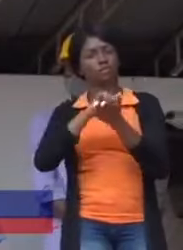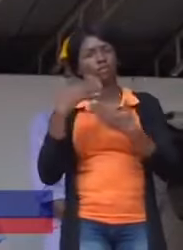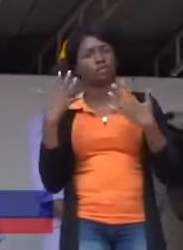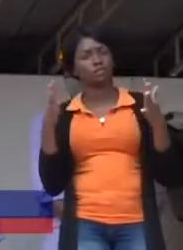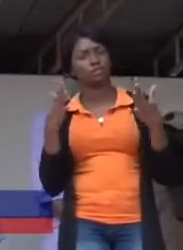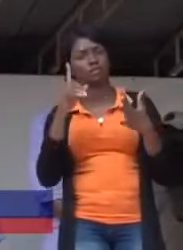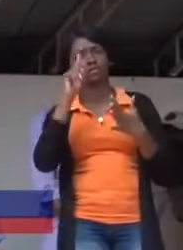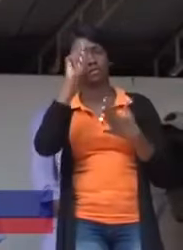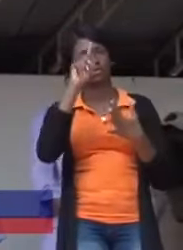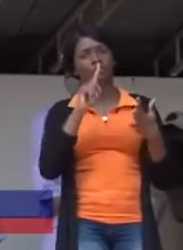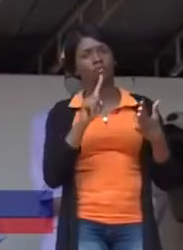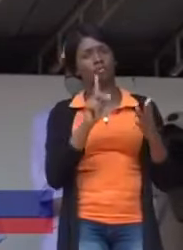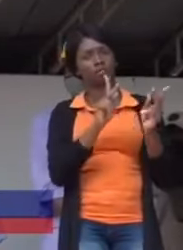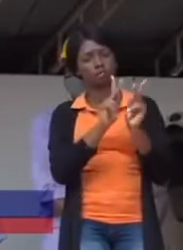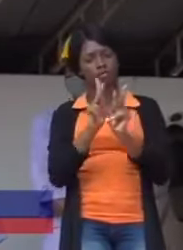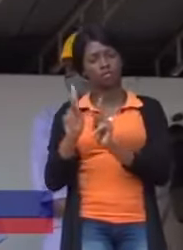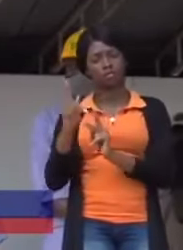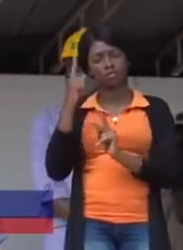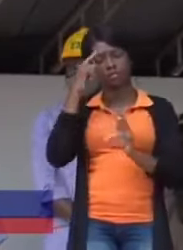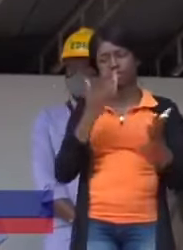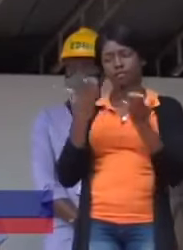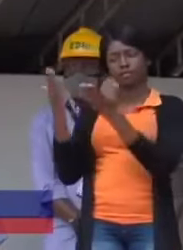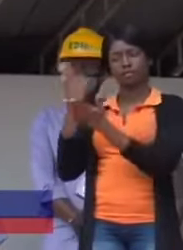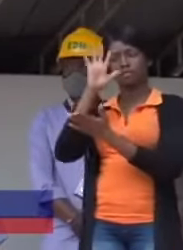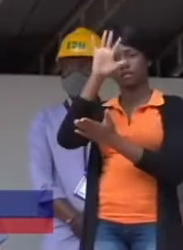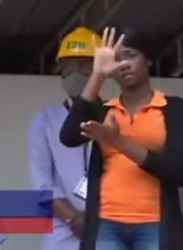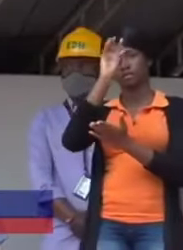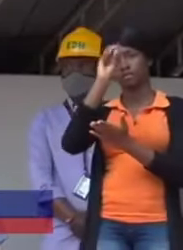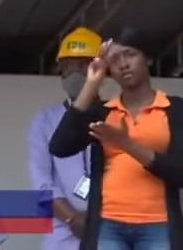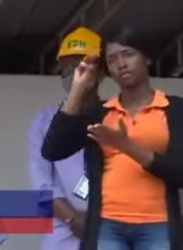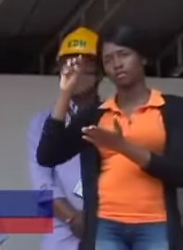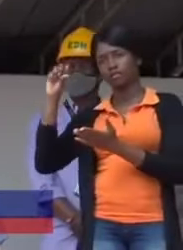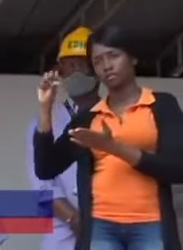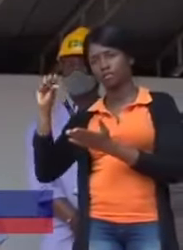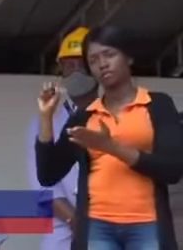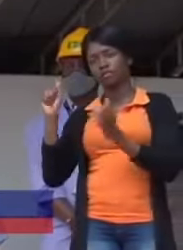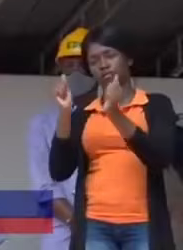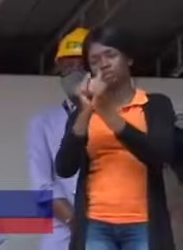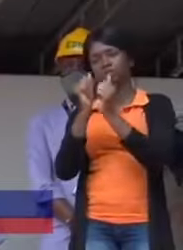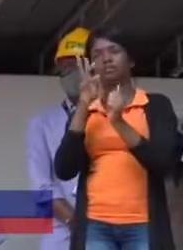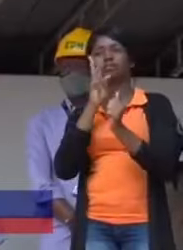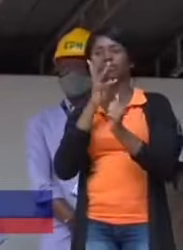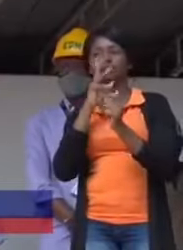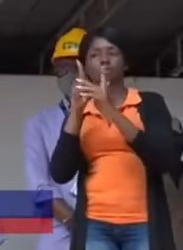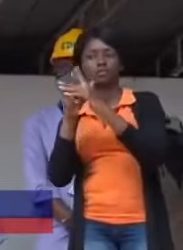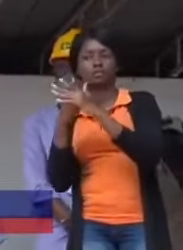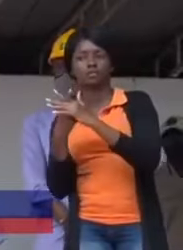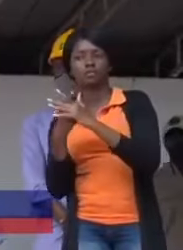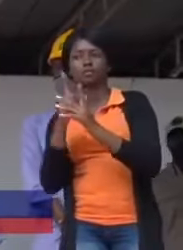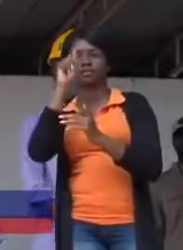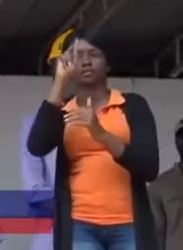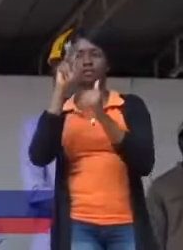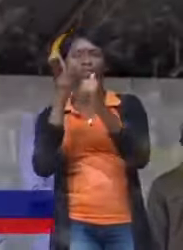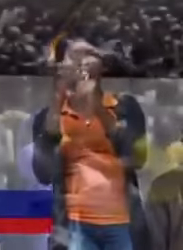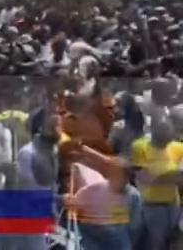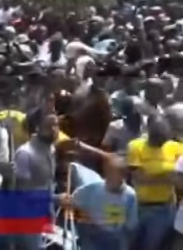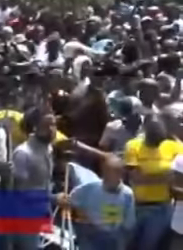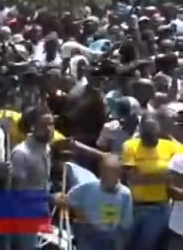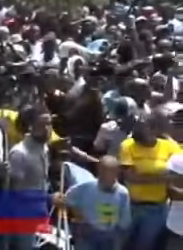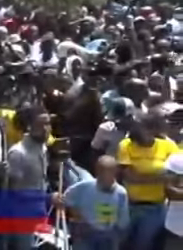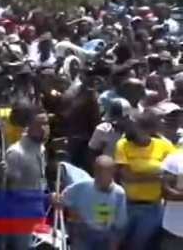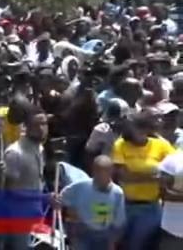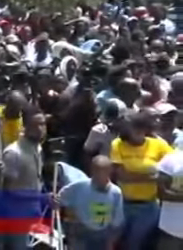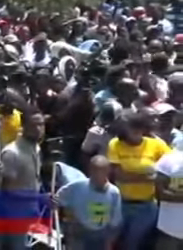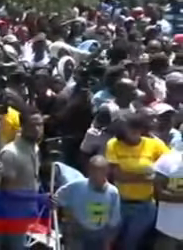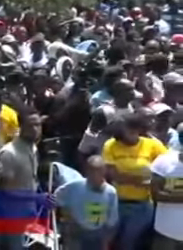pour mettre 50 MW qui pourra marcher avec plasma fuel, ça veut dire avec l'eau à partir de l'eau là même. Yon deuxième qui là pour marcher à gaz